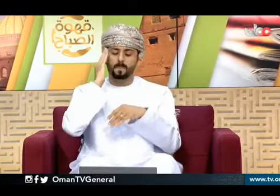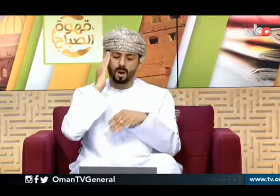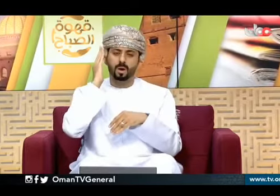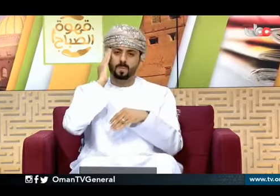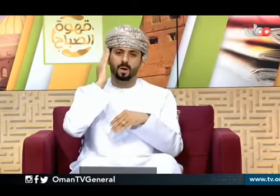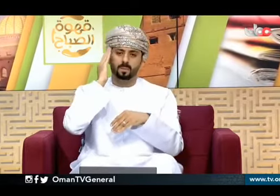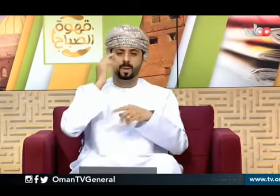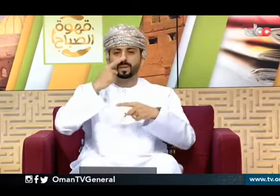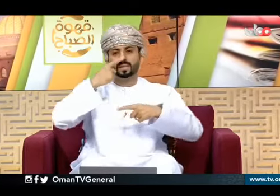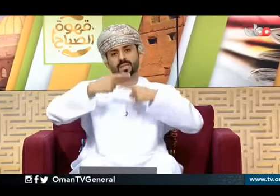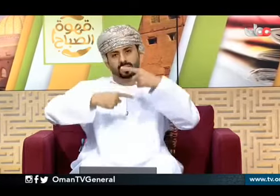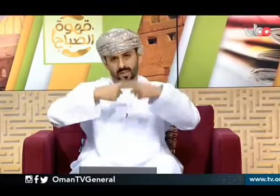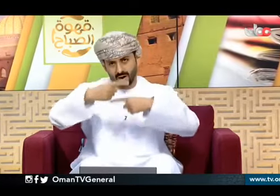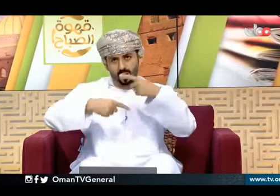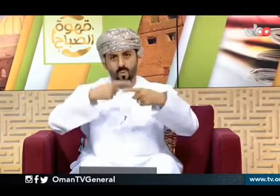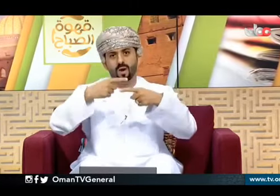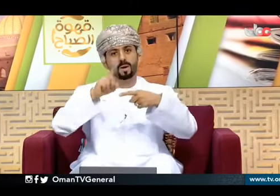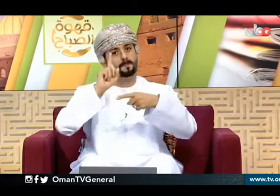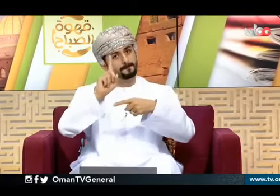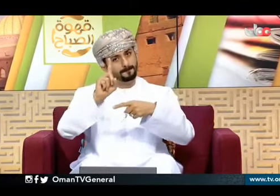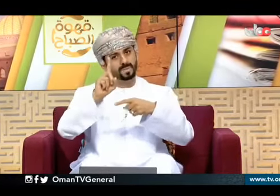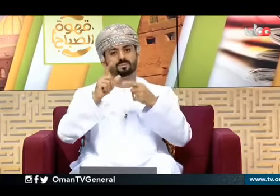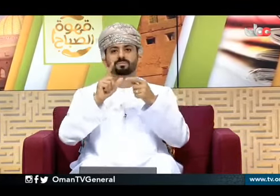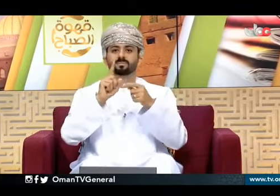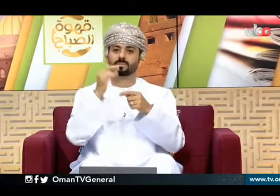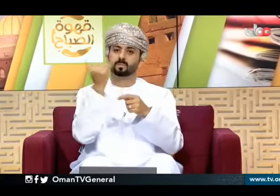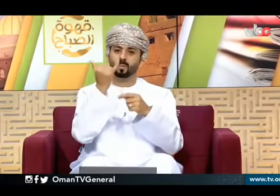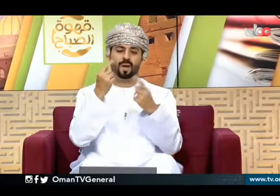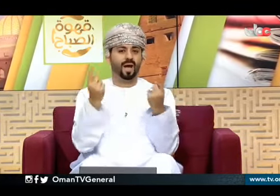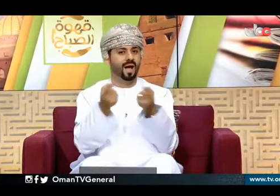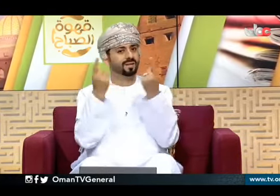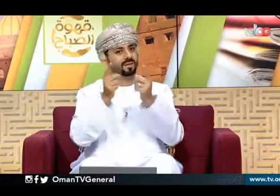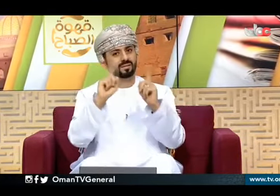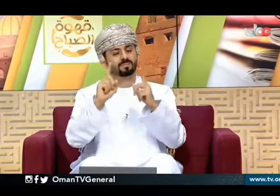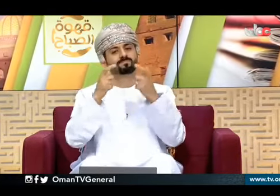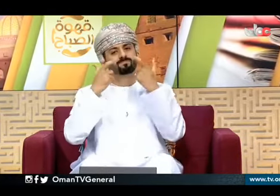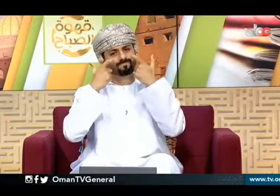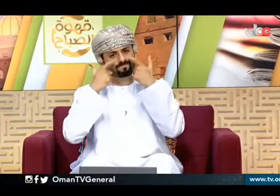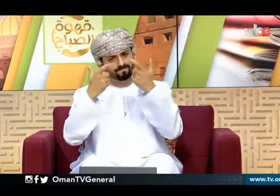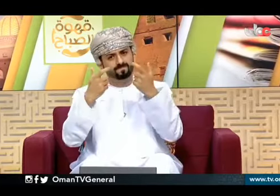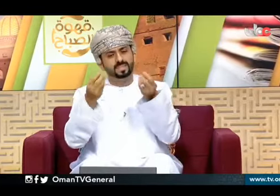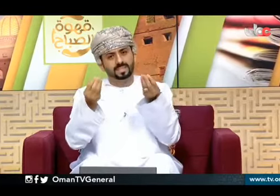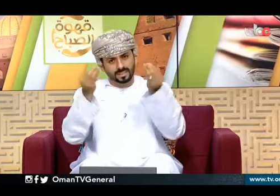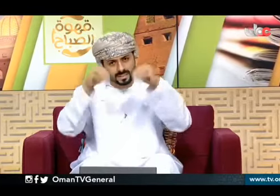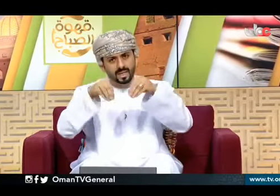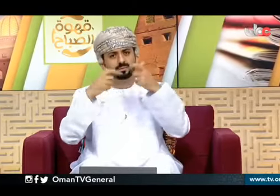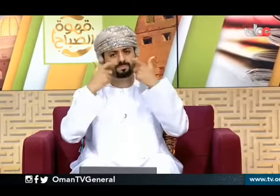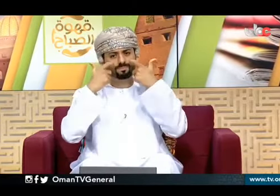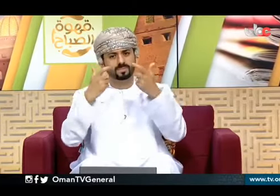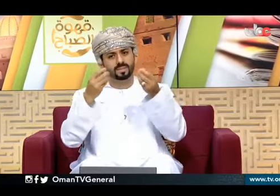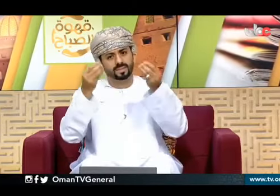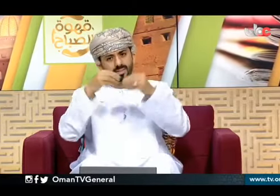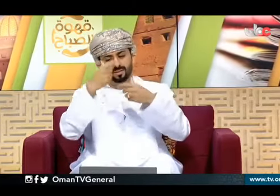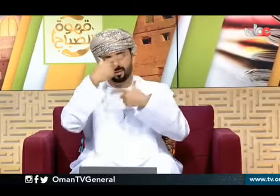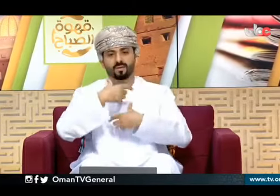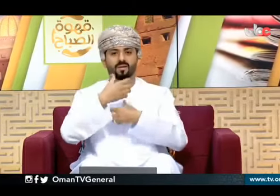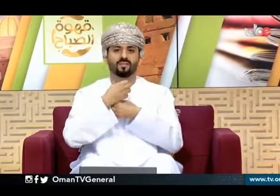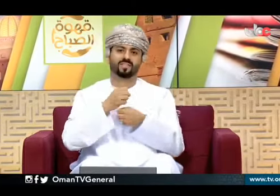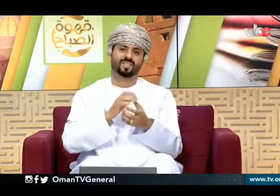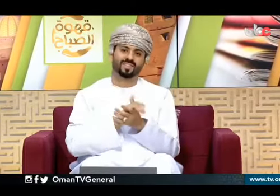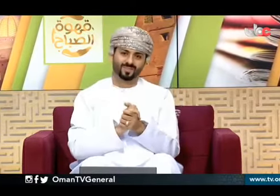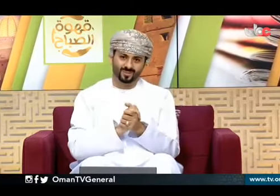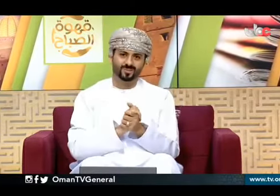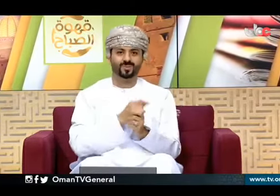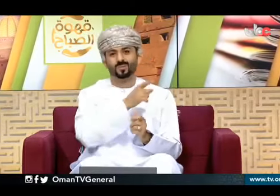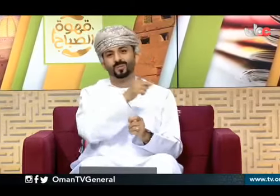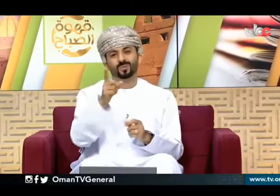الوقائية، ولابد أن نفهمها جميعا ونتبعها باستمرار، ولكن من أن ننتبه أكثر